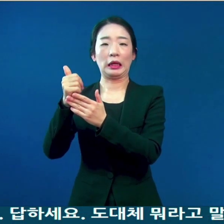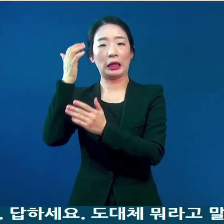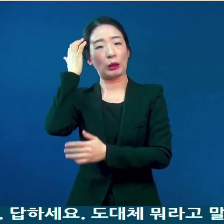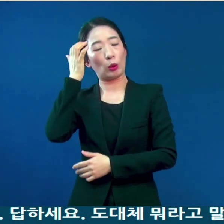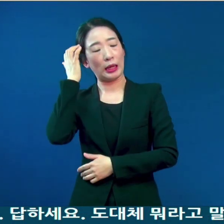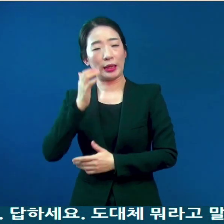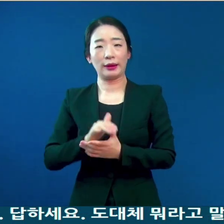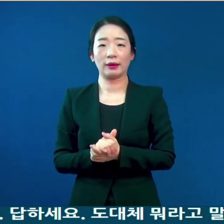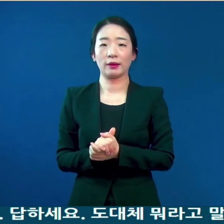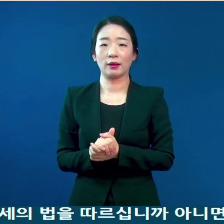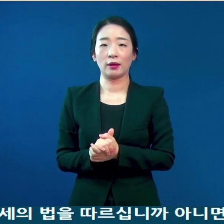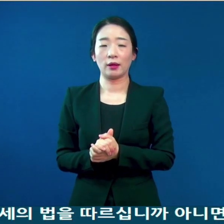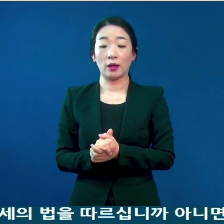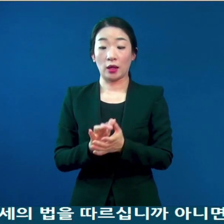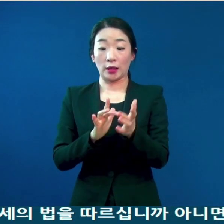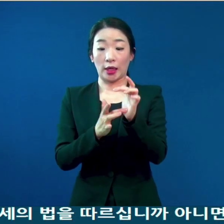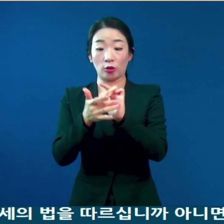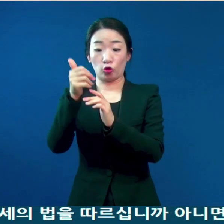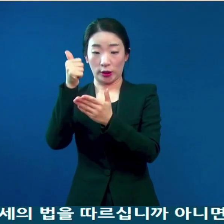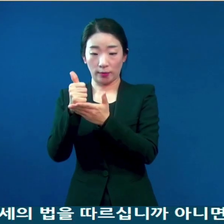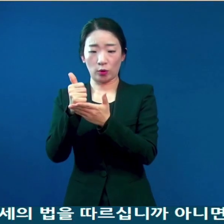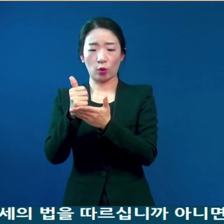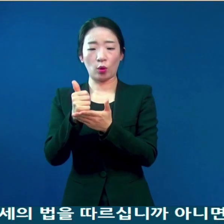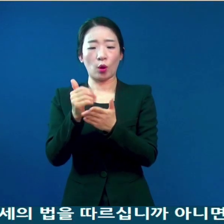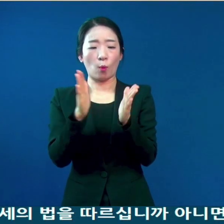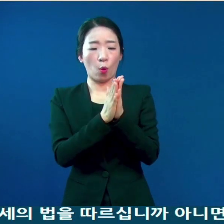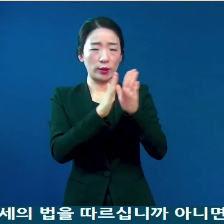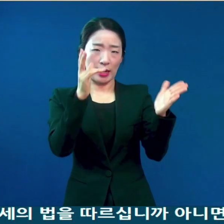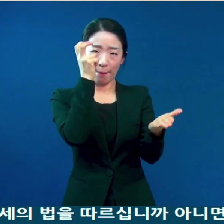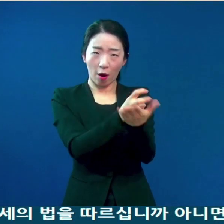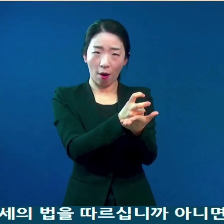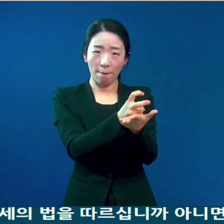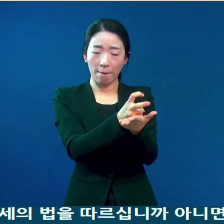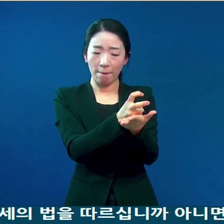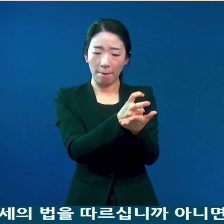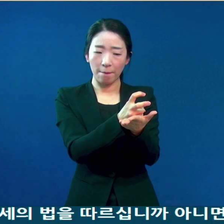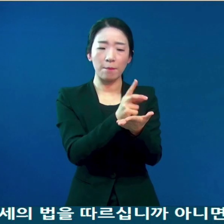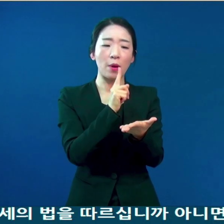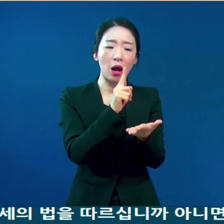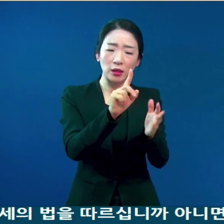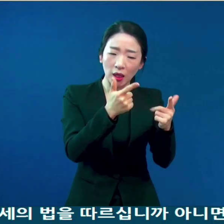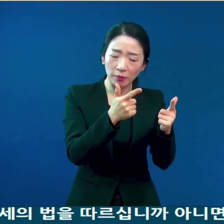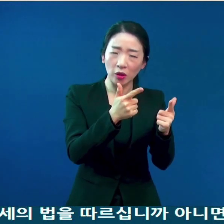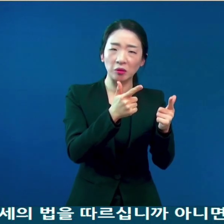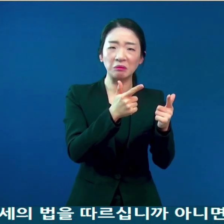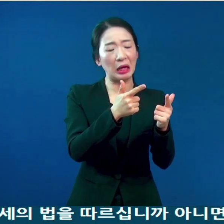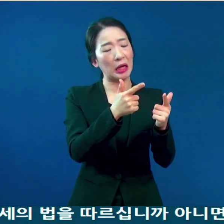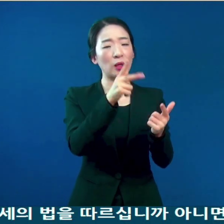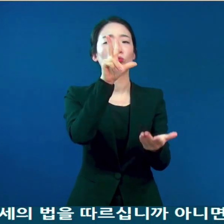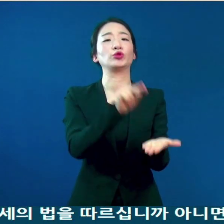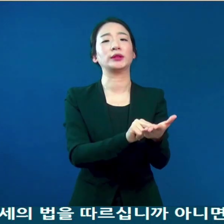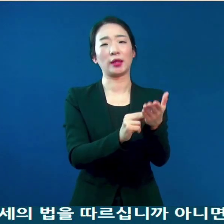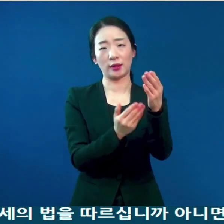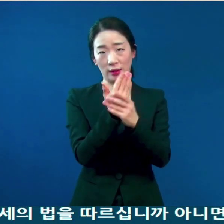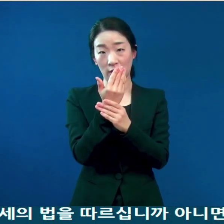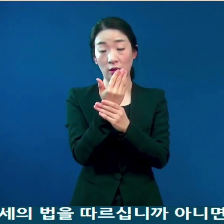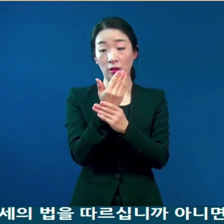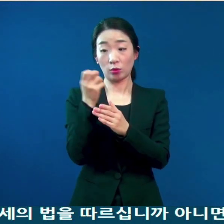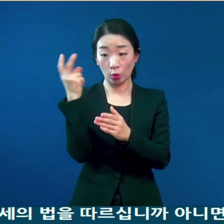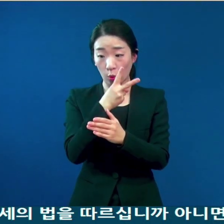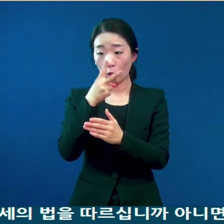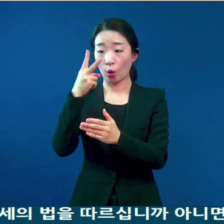왜냐하면 모세의 법을 안 따른다 그러면 당장에 문제가 될 거고요, 모세의 법을 따른다 그러면 어떻게